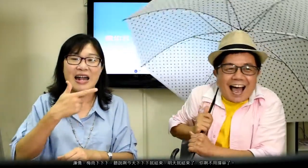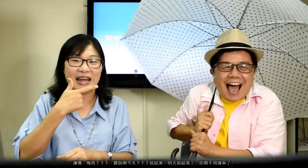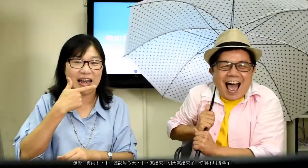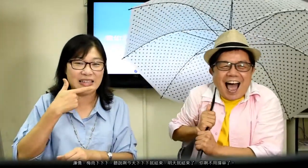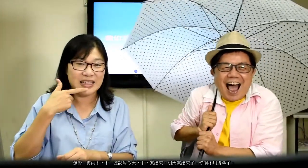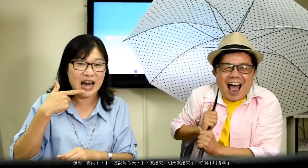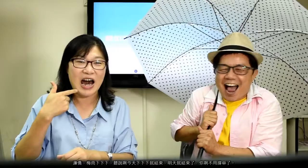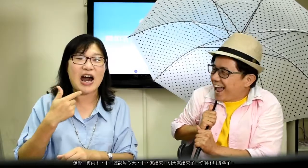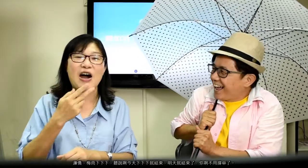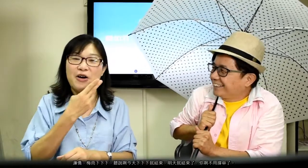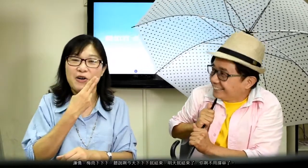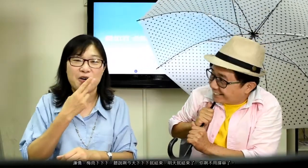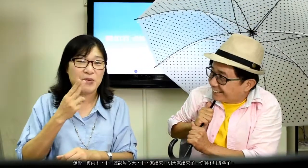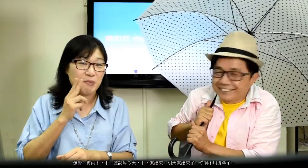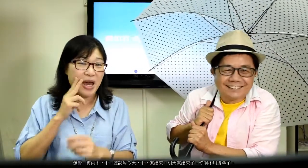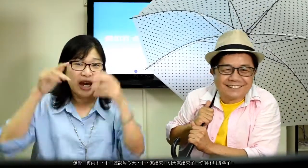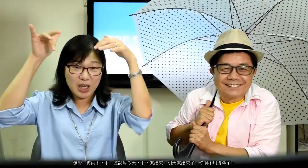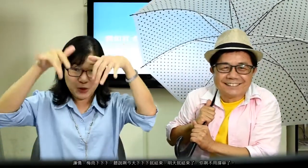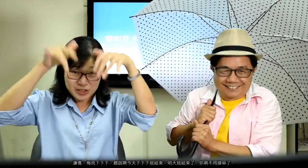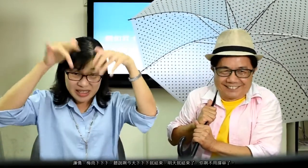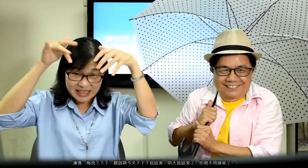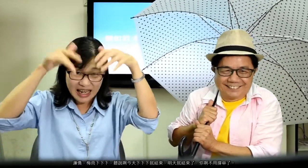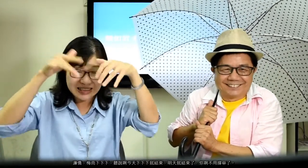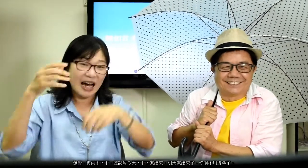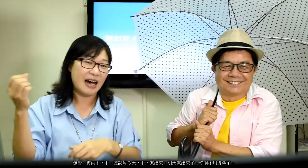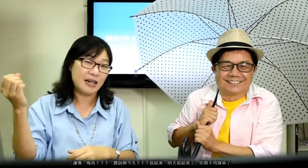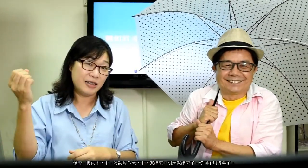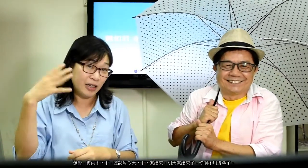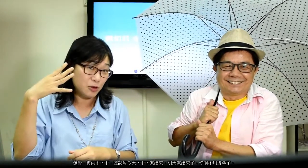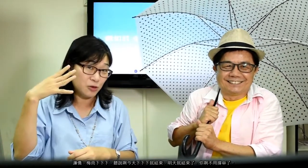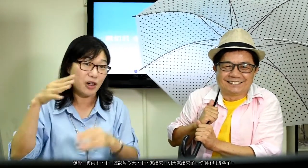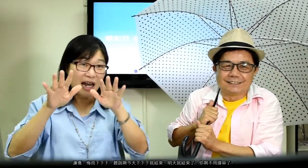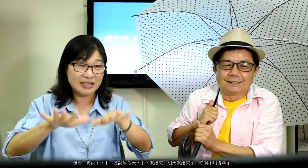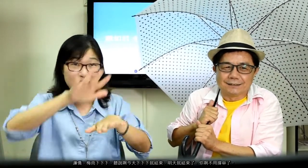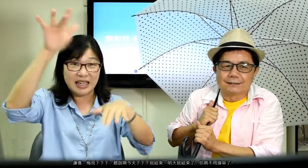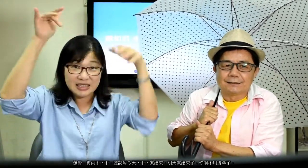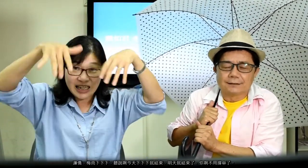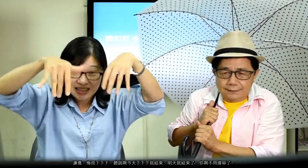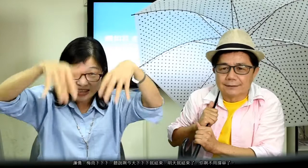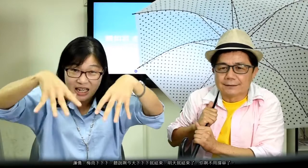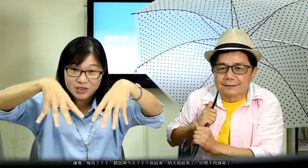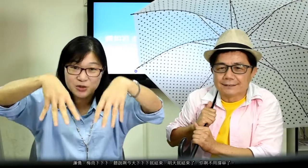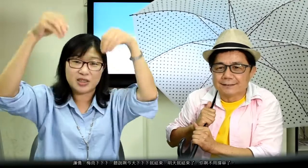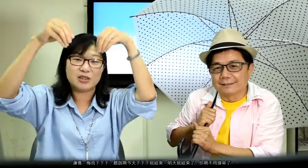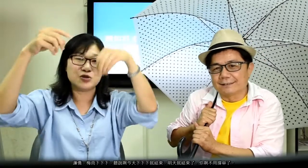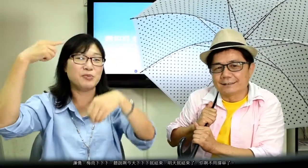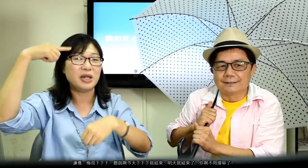了。连桥，梅雨下下下。听说啊，今天下下下就结束，明